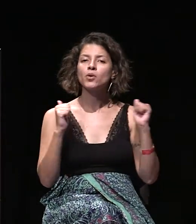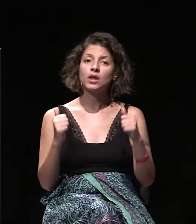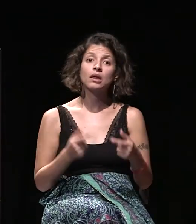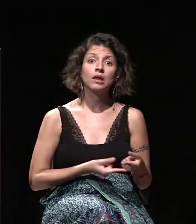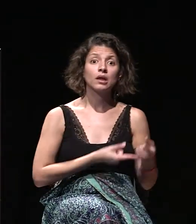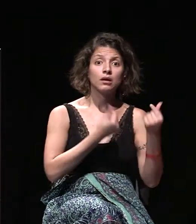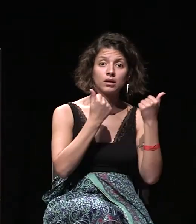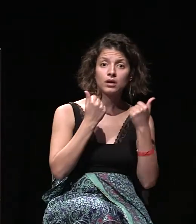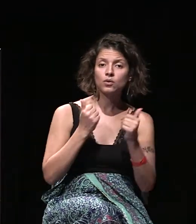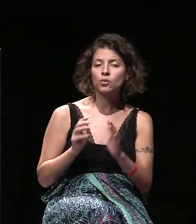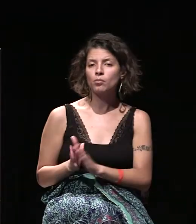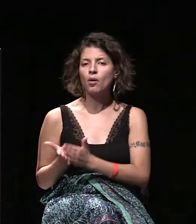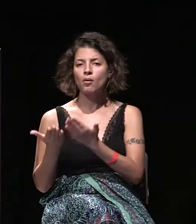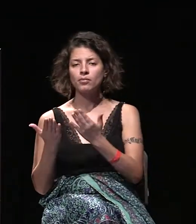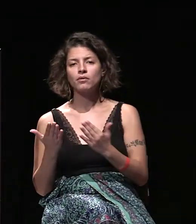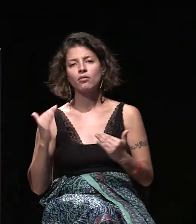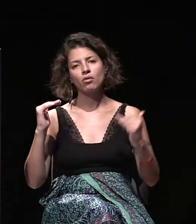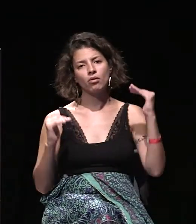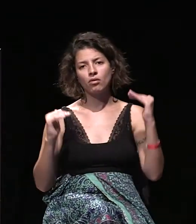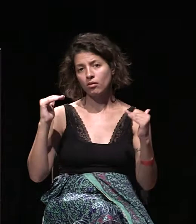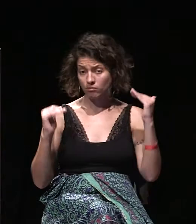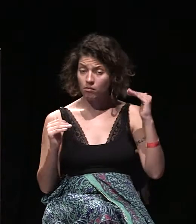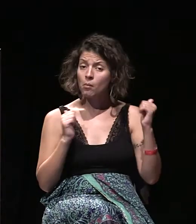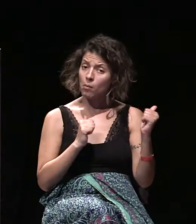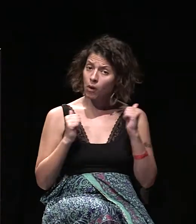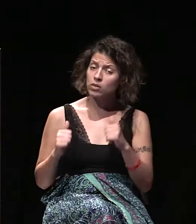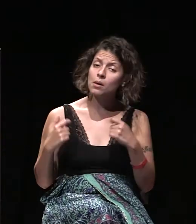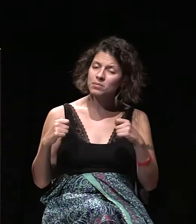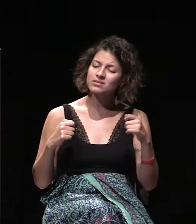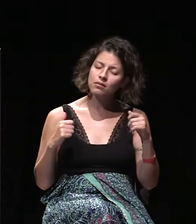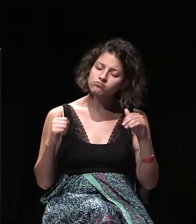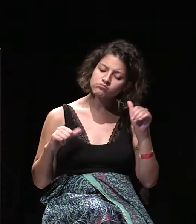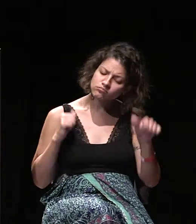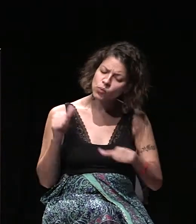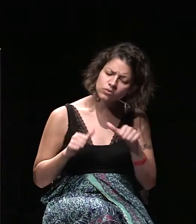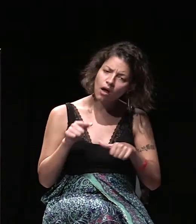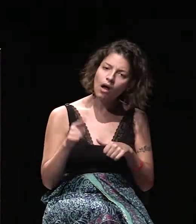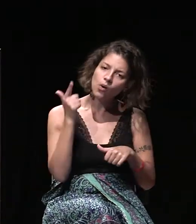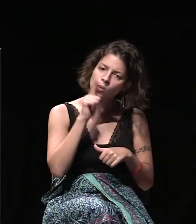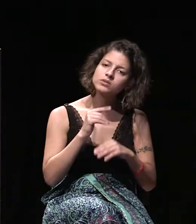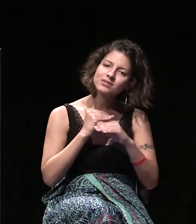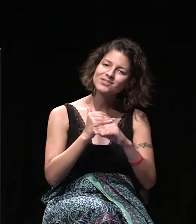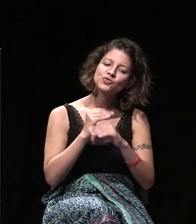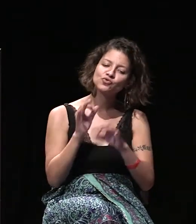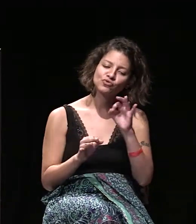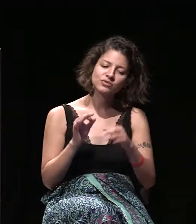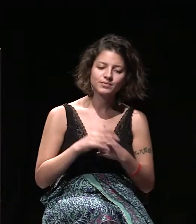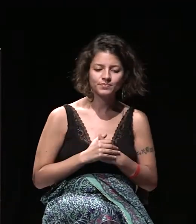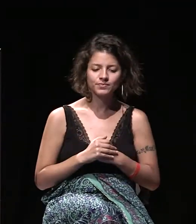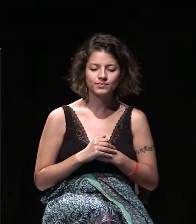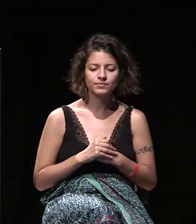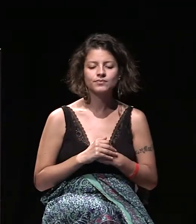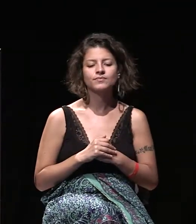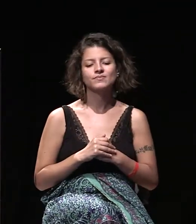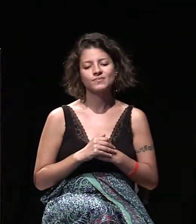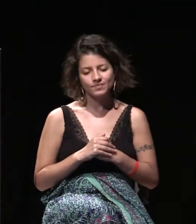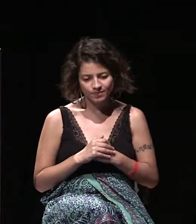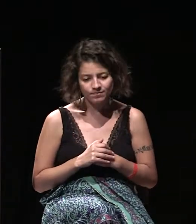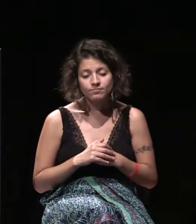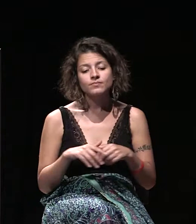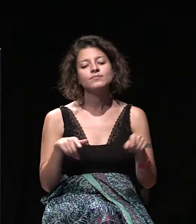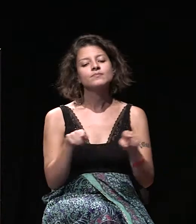essas relações de poder para que haja mais justiça social. Então, a gente trabalha muito com essa metodologia. E fazemos